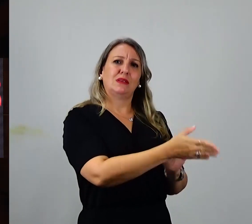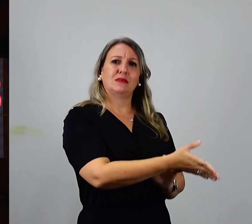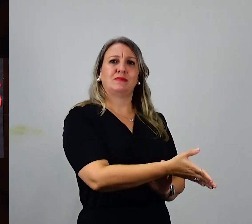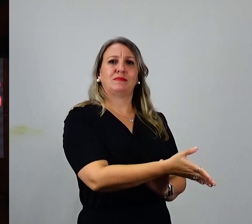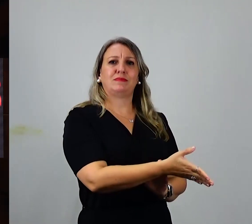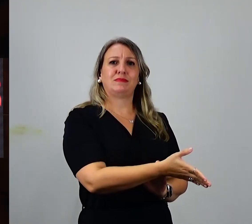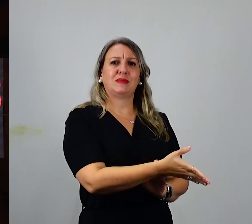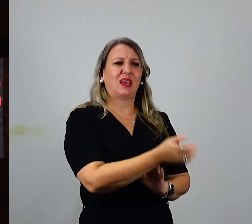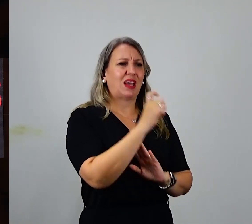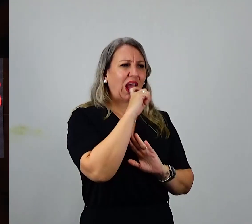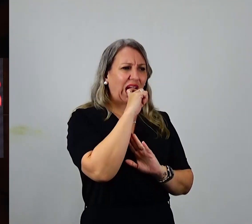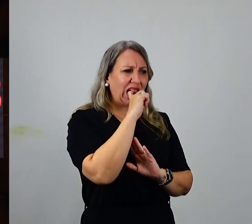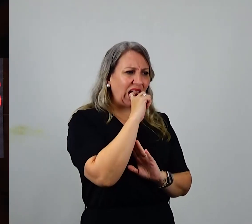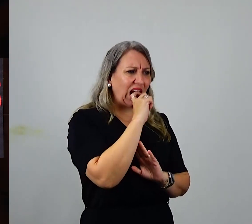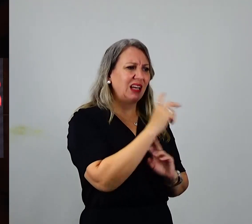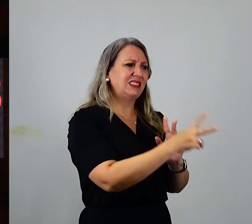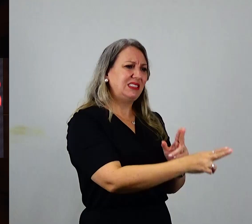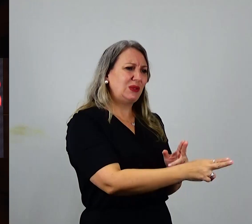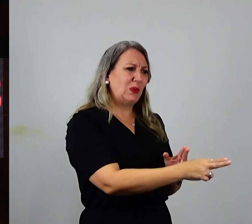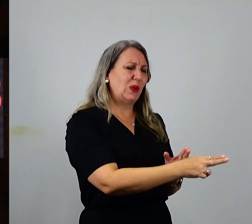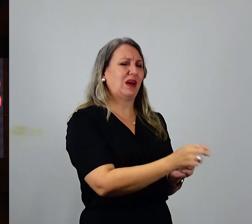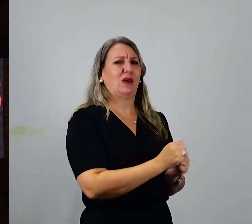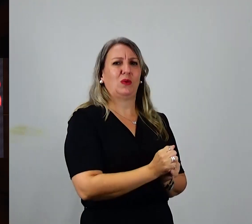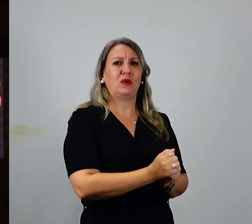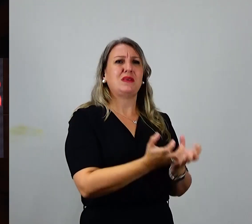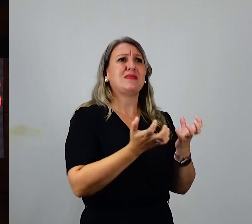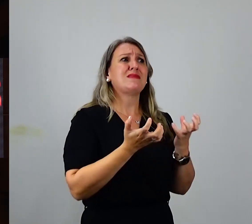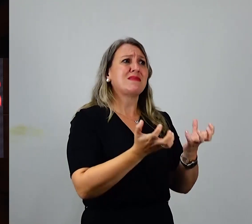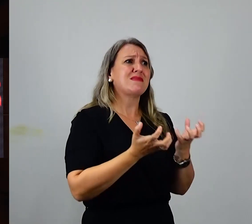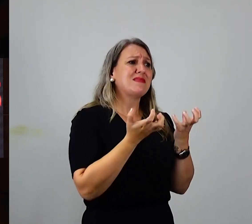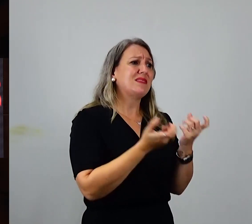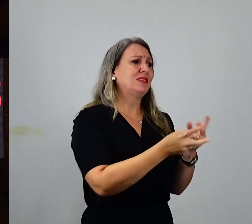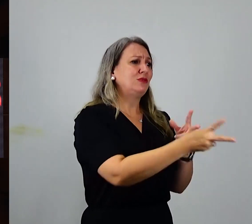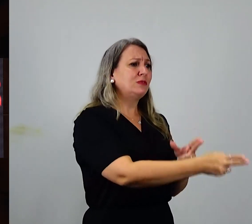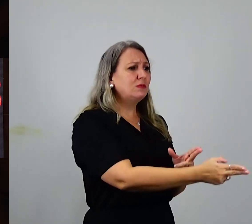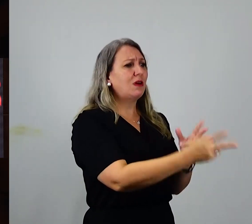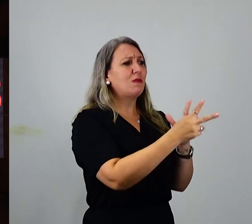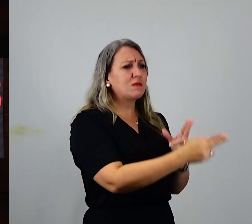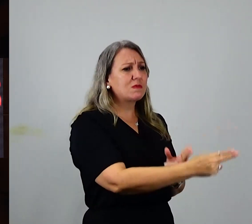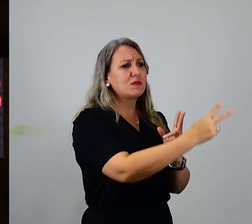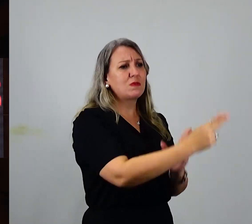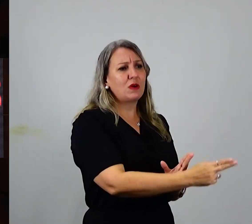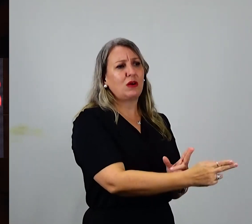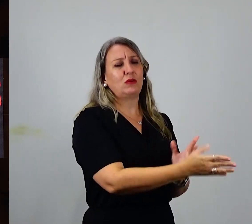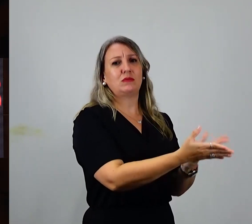inveja deles. Eles têm e nós não.